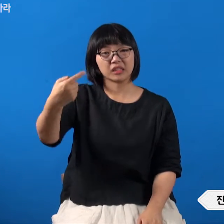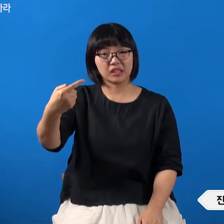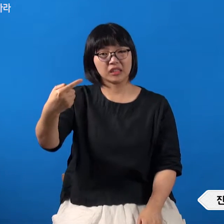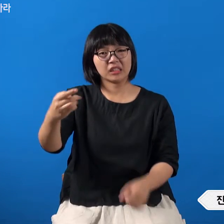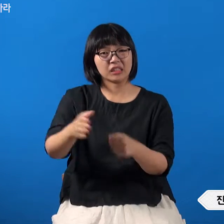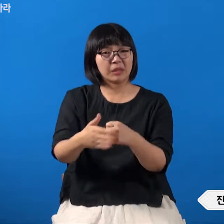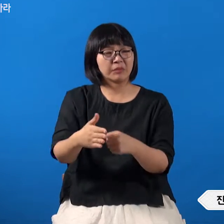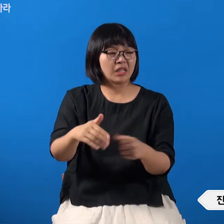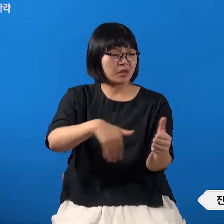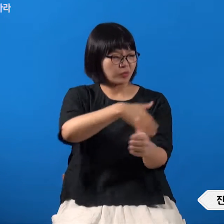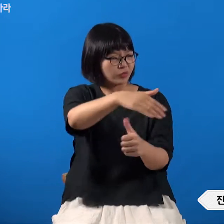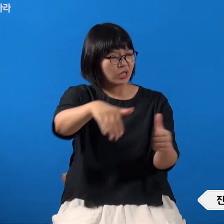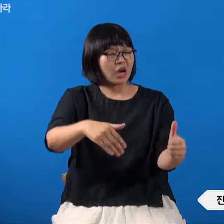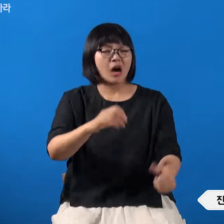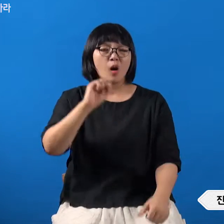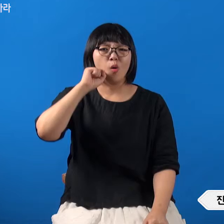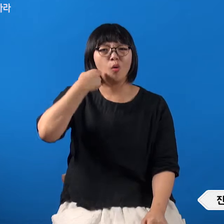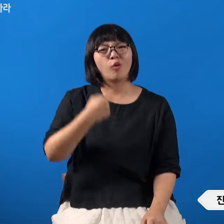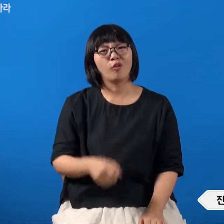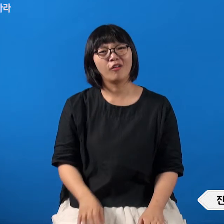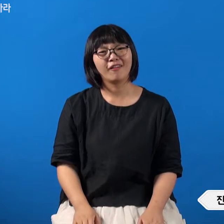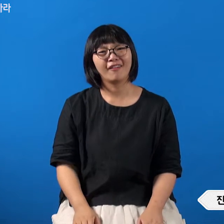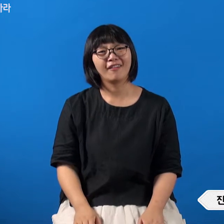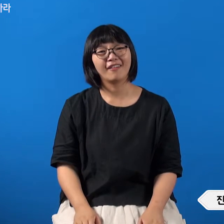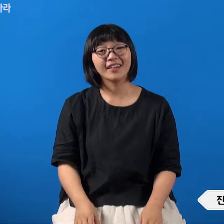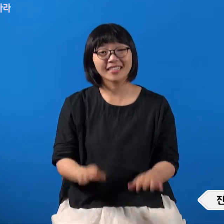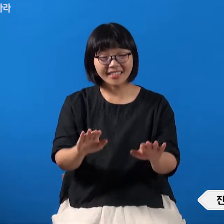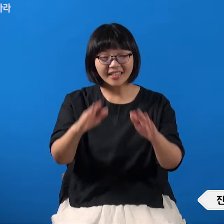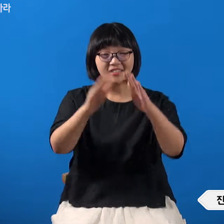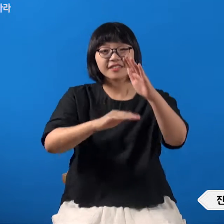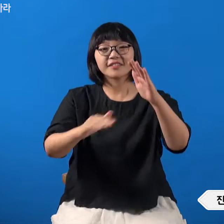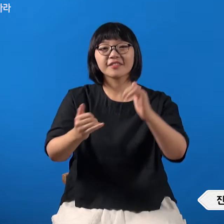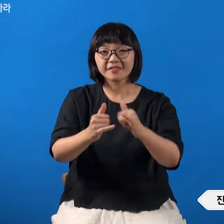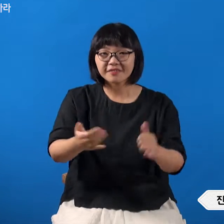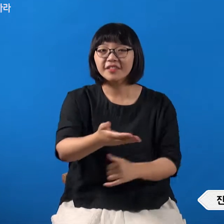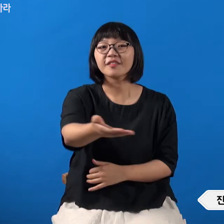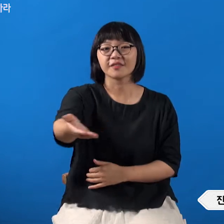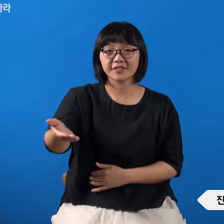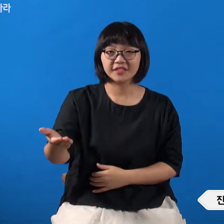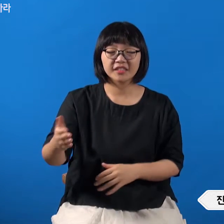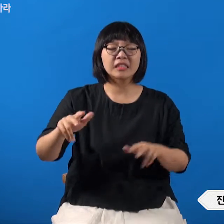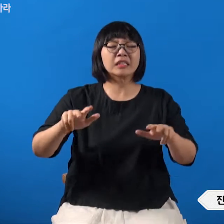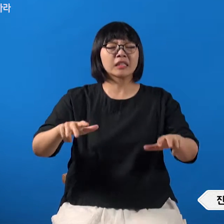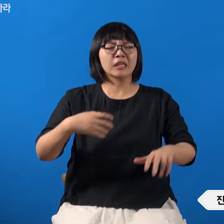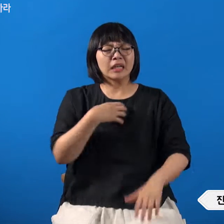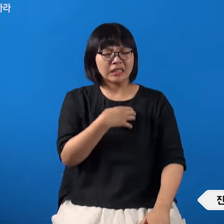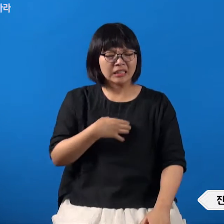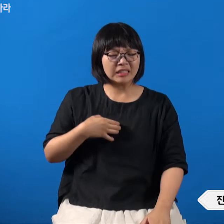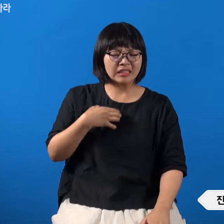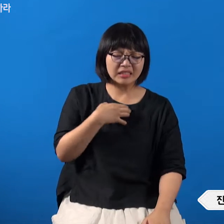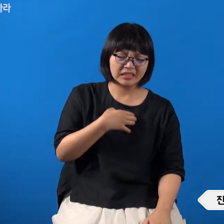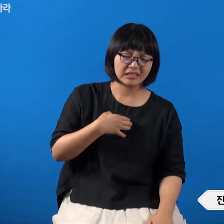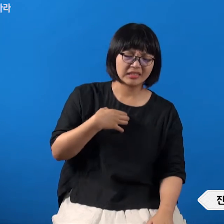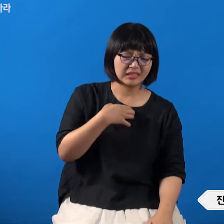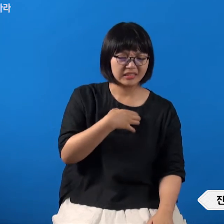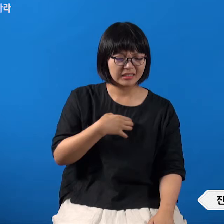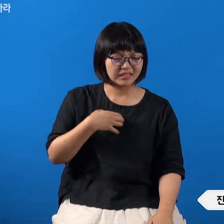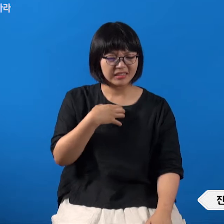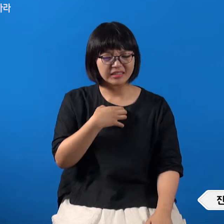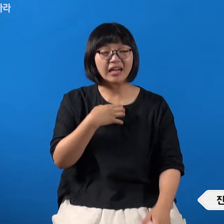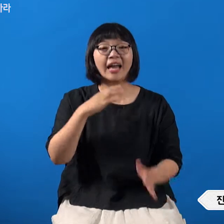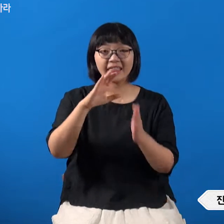때를 지나고 있는지 모릅니다. 그러나 사랑하는 여러분, 힘들고 어려울 때일수록 더 많은 사랑이, 더